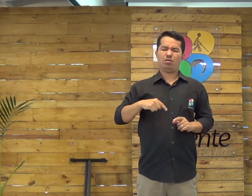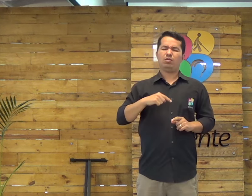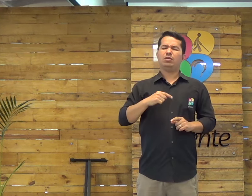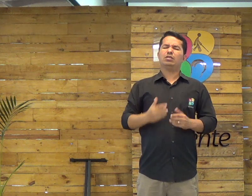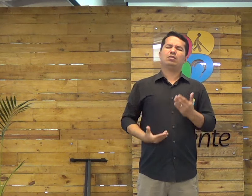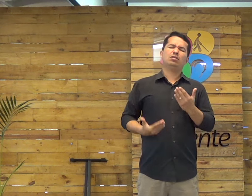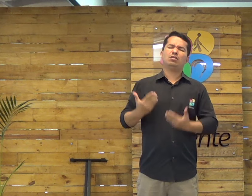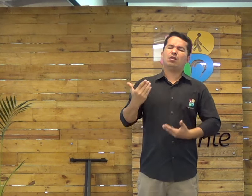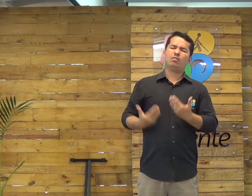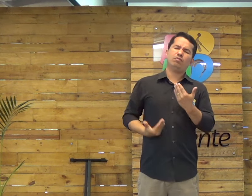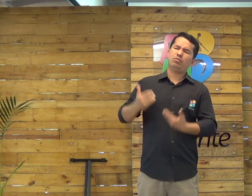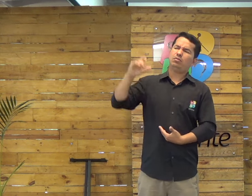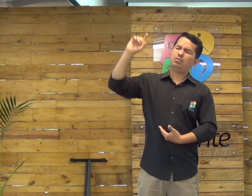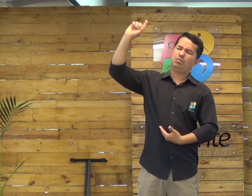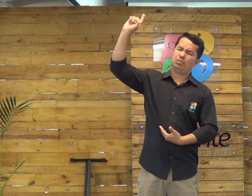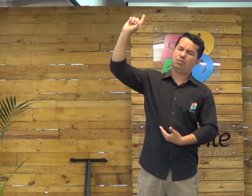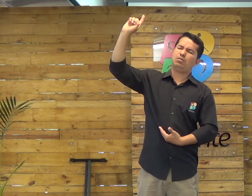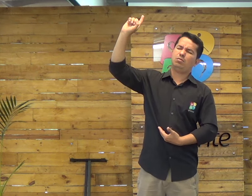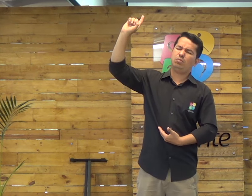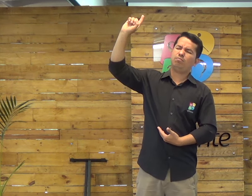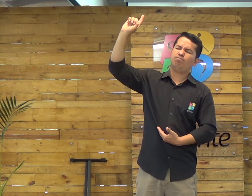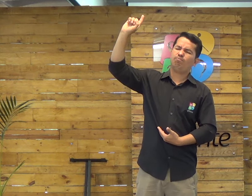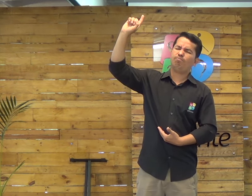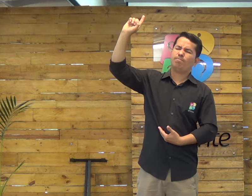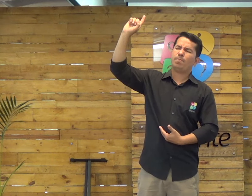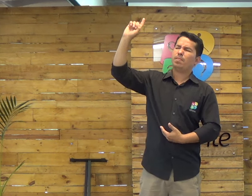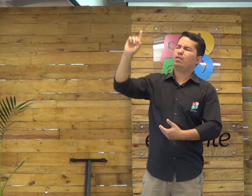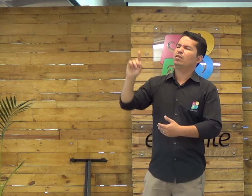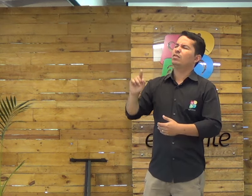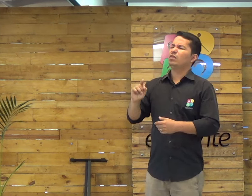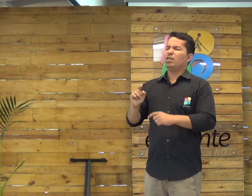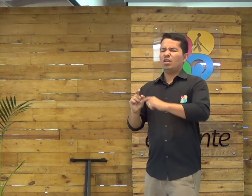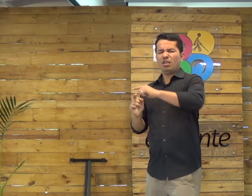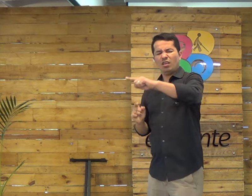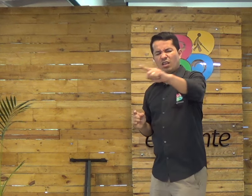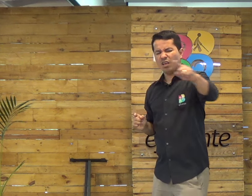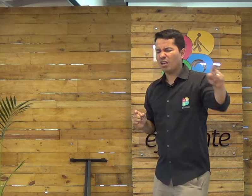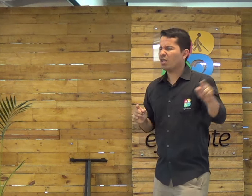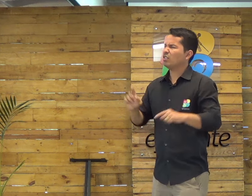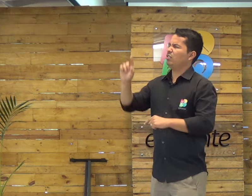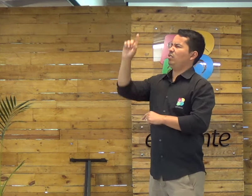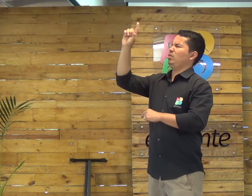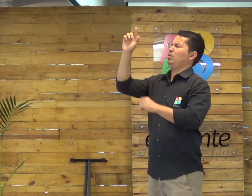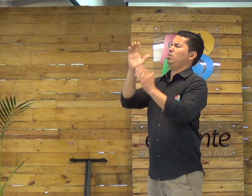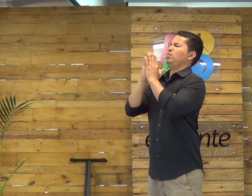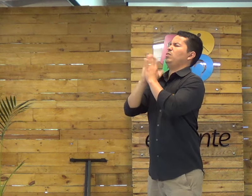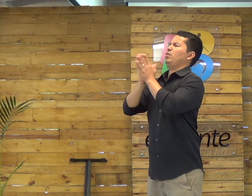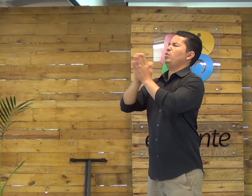Porque cada uma das pessoas que estão aqui são servos do Senhor. Servem o Senhor.